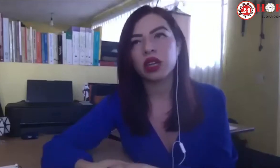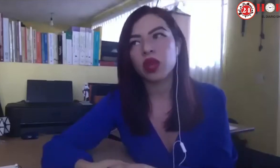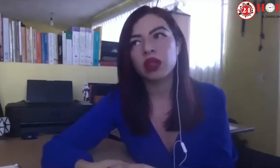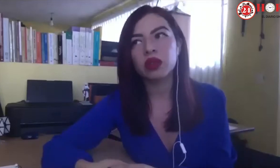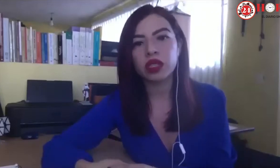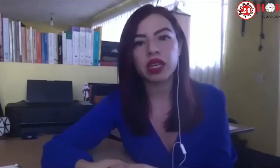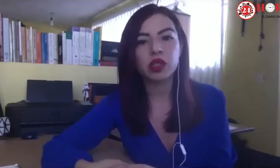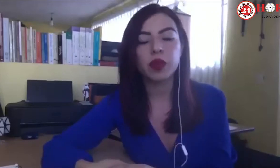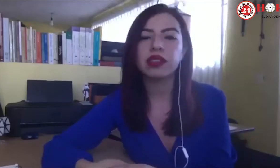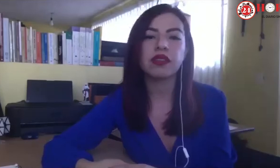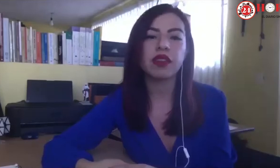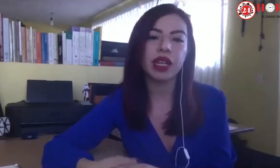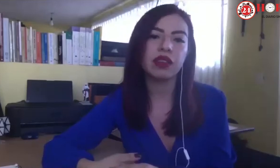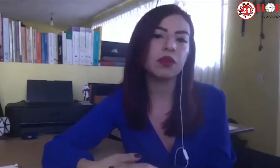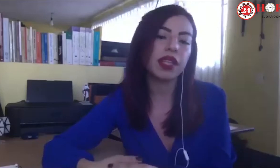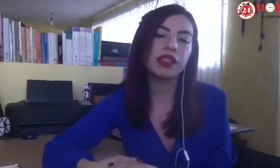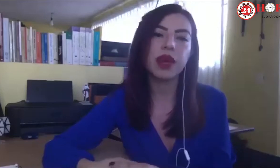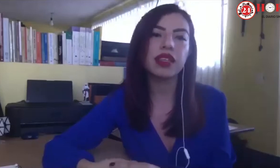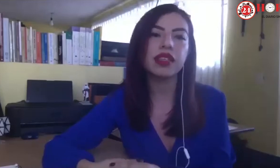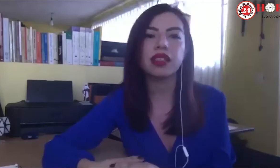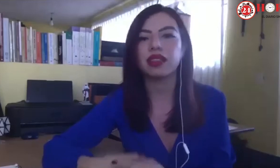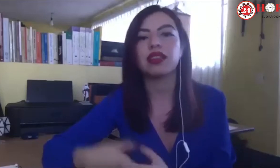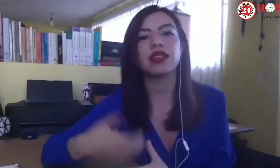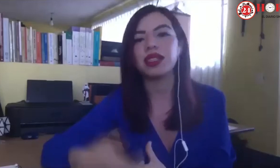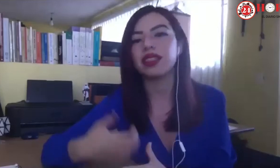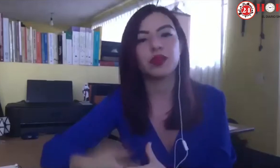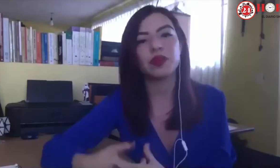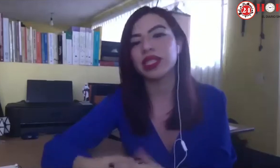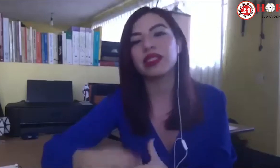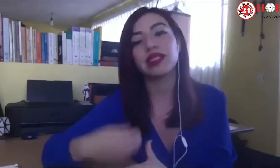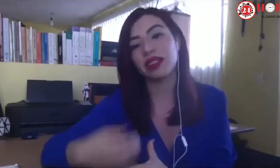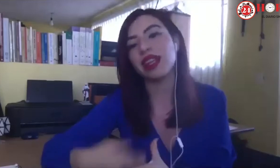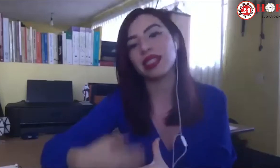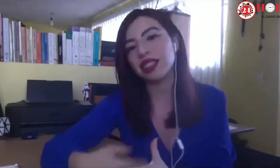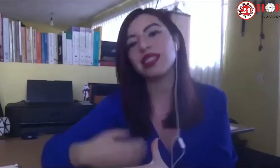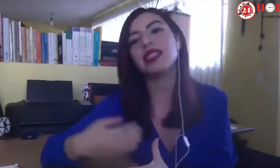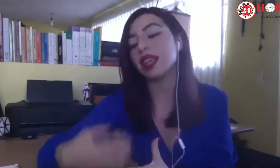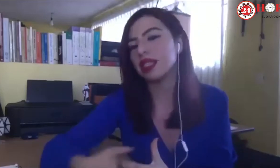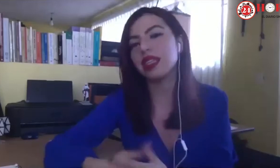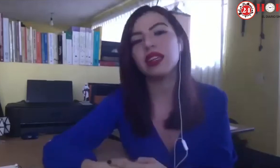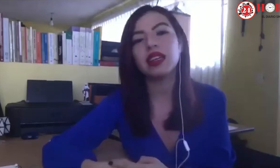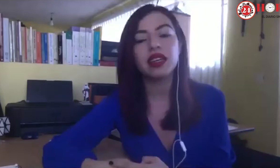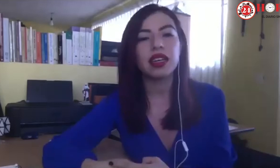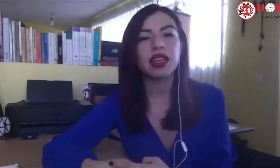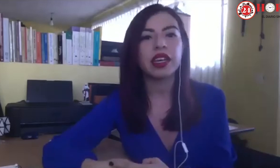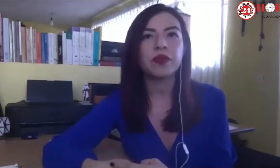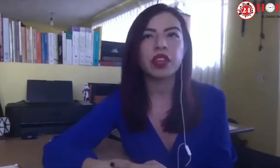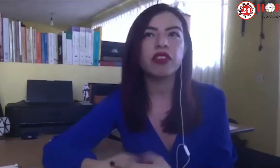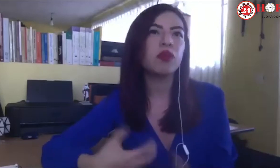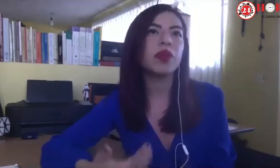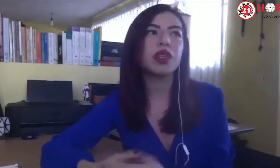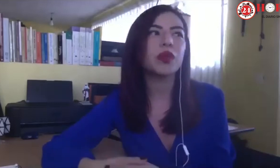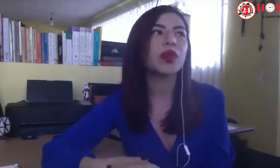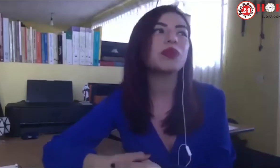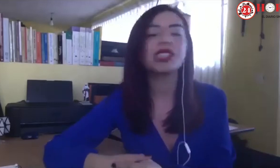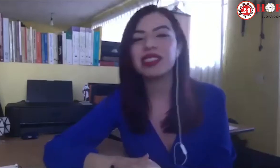ayudándonos de los padres de familia, padres y madres, y decirles, pues, enséñale así, dile así. Fue